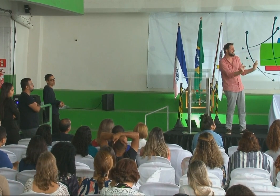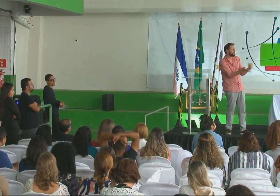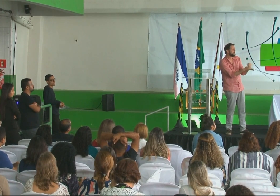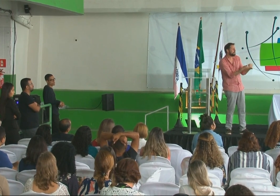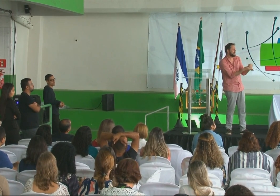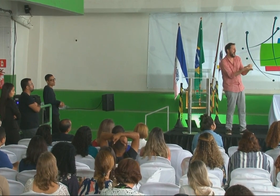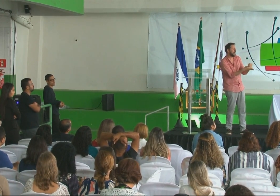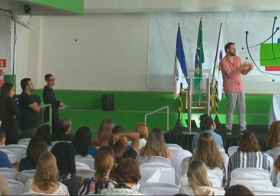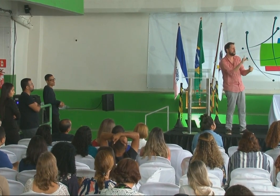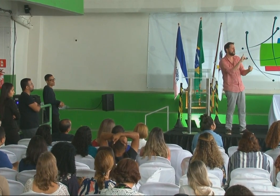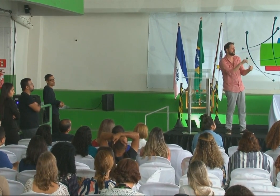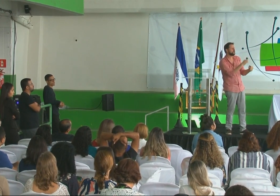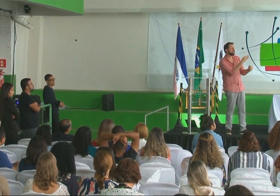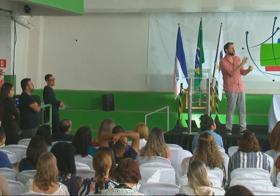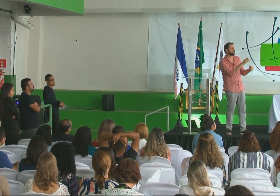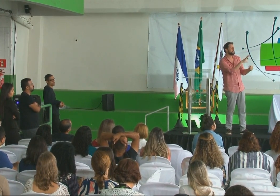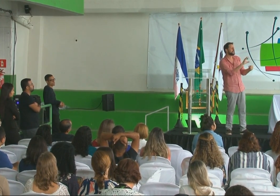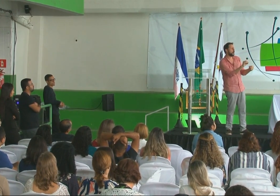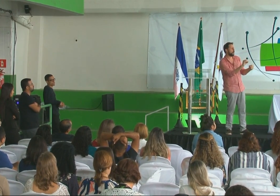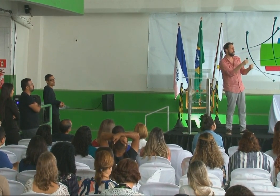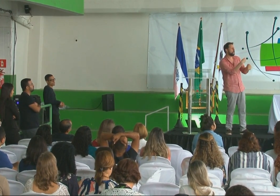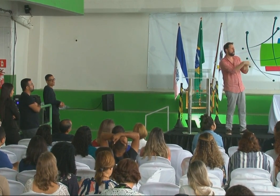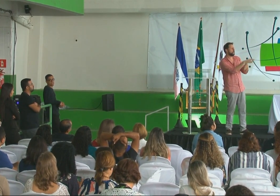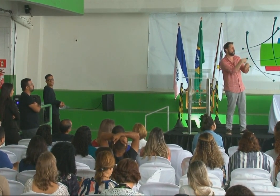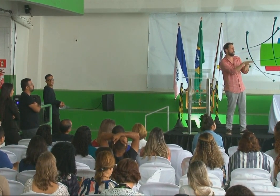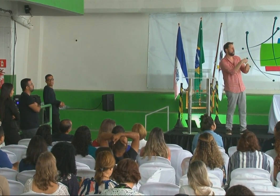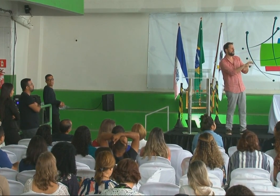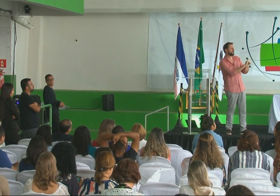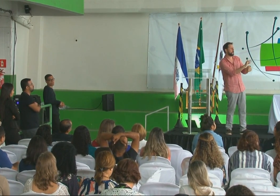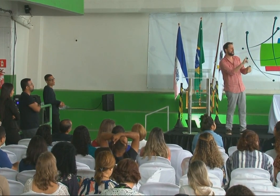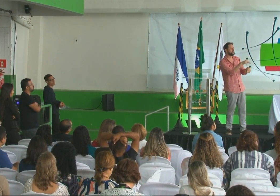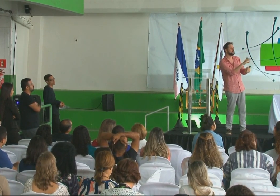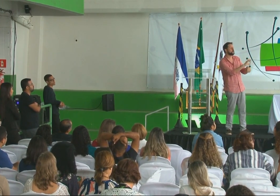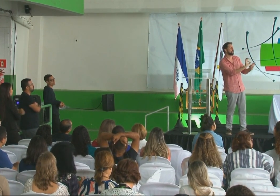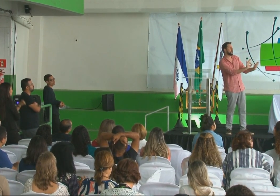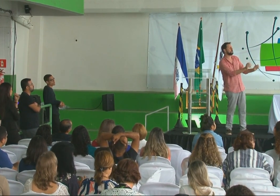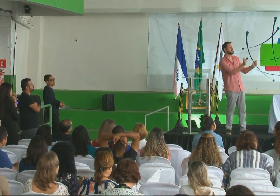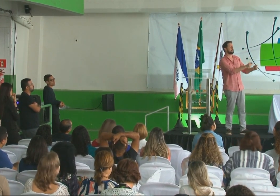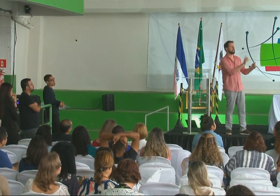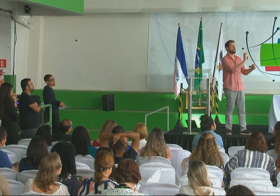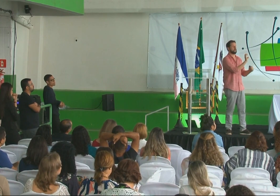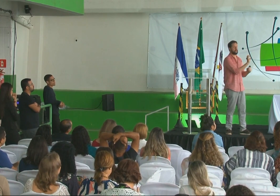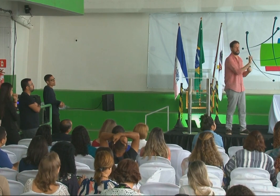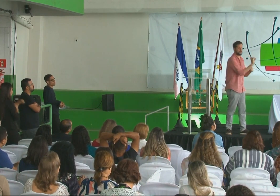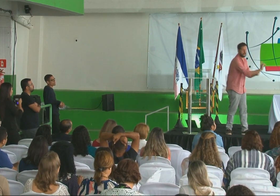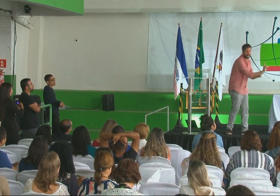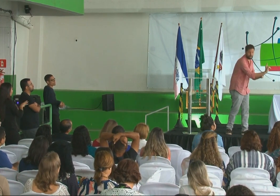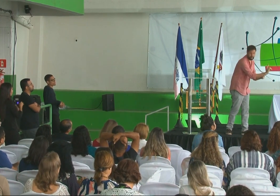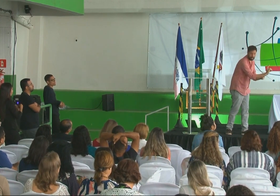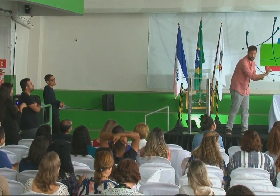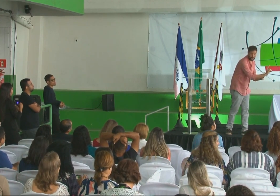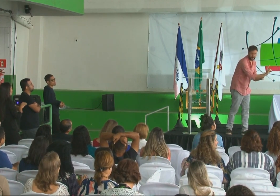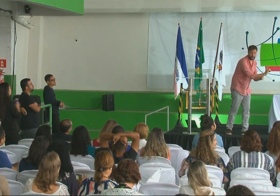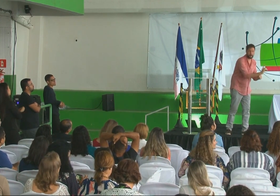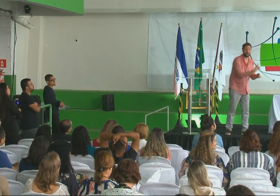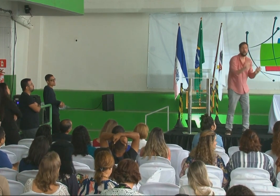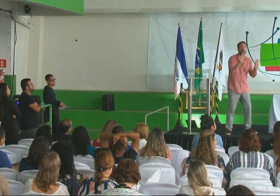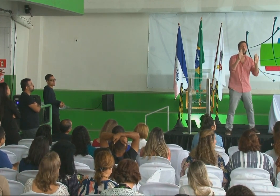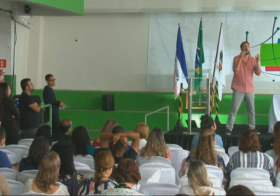D. Porque é uma língua simples. É uma língua básica. É uma língua só de uma coisa simples. Entendendo a língua de sinais não como uma